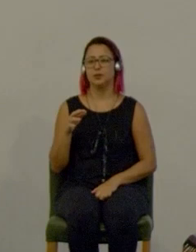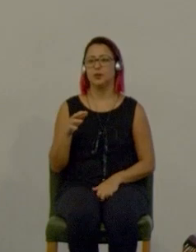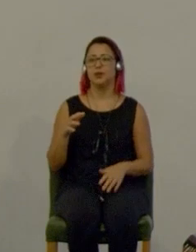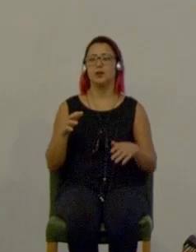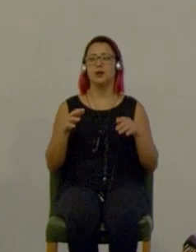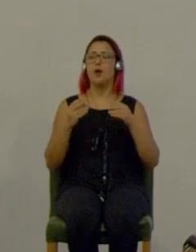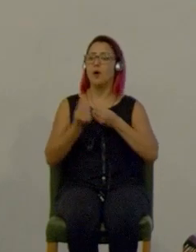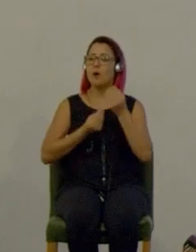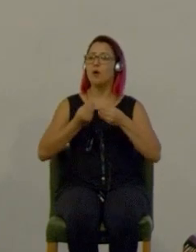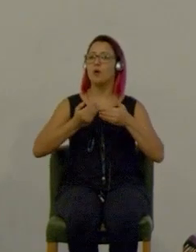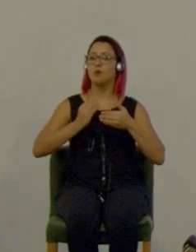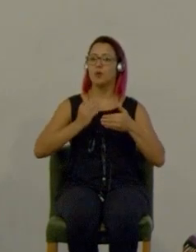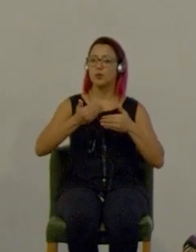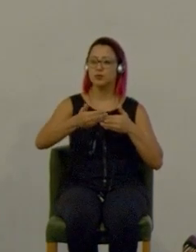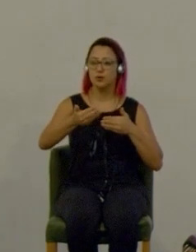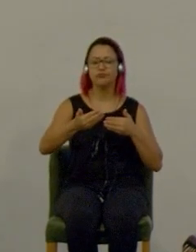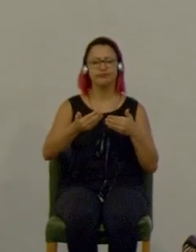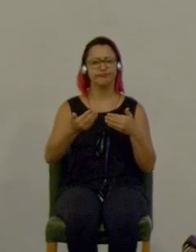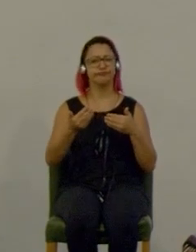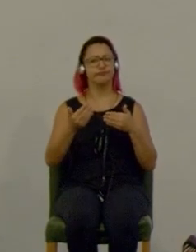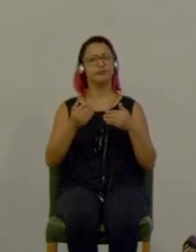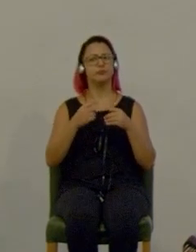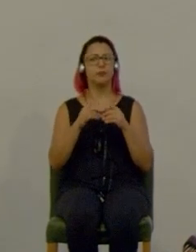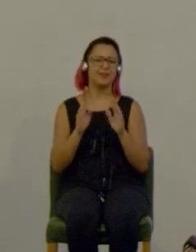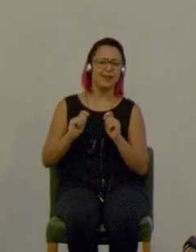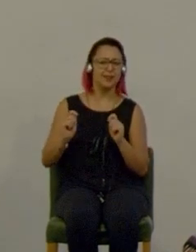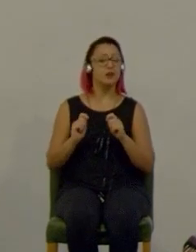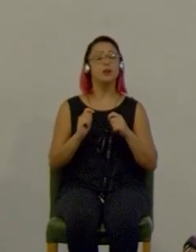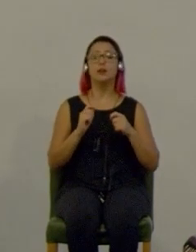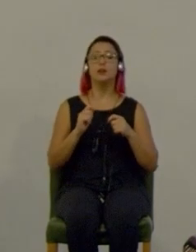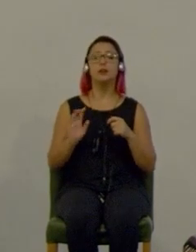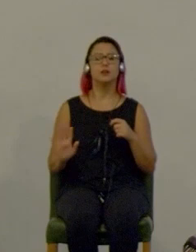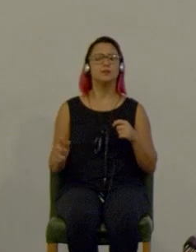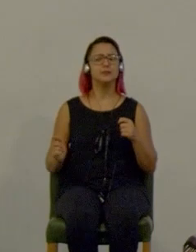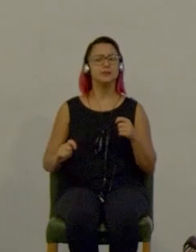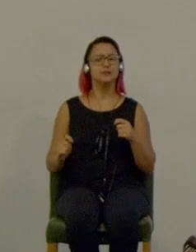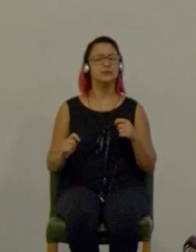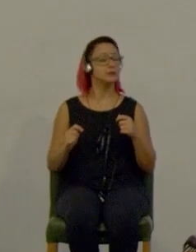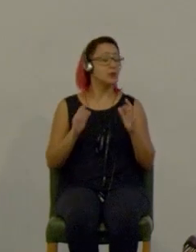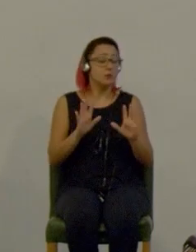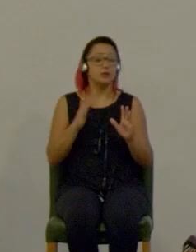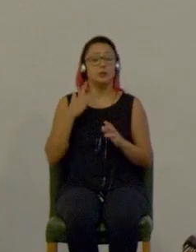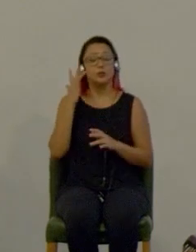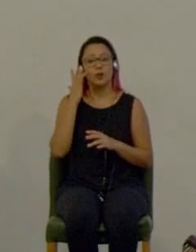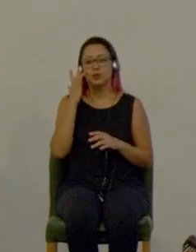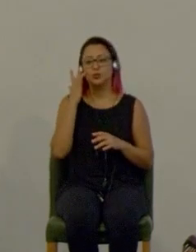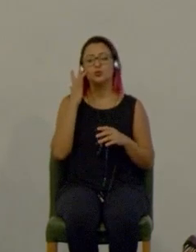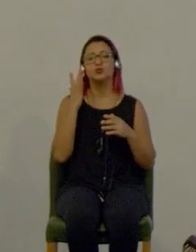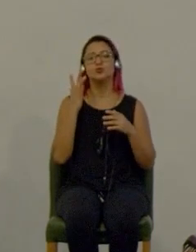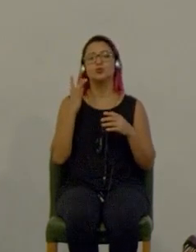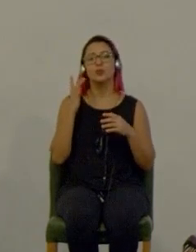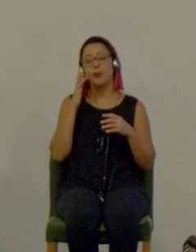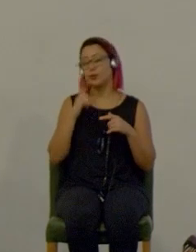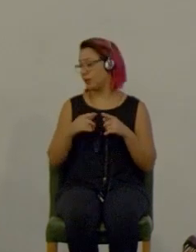pose... voilà. Alors après, moi, sincèrement, je ne pense pas que c'est en faisant des pièces de théâtre qu'on va changer le monde. Par